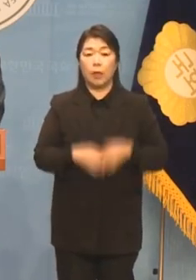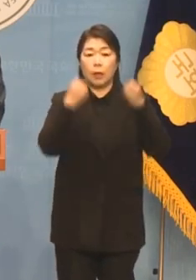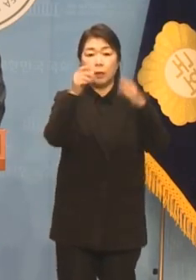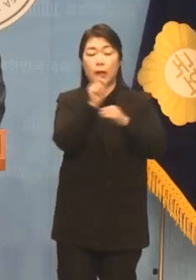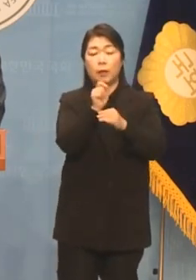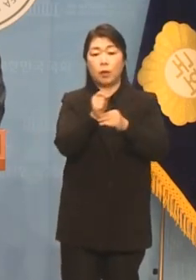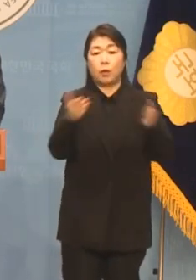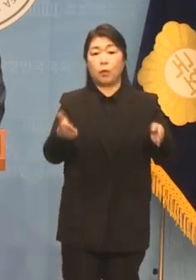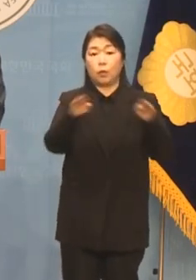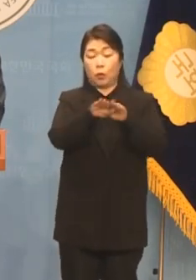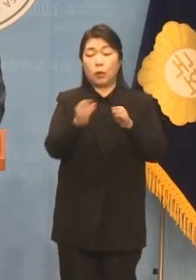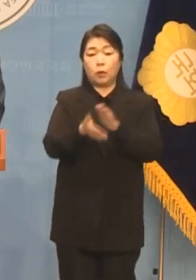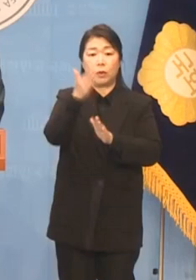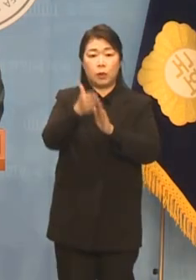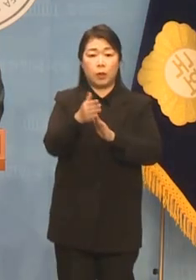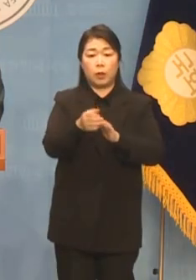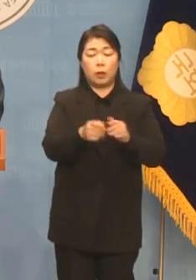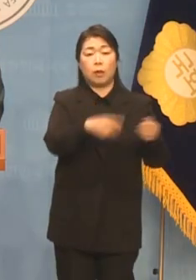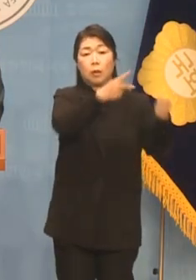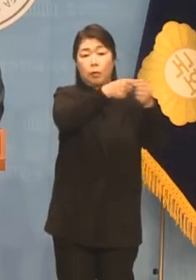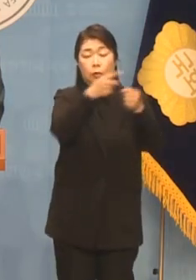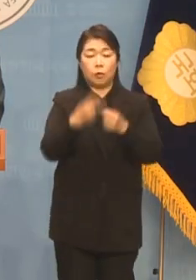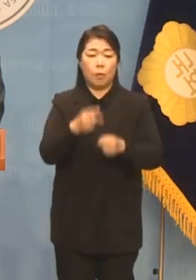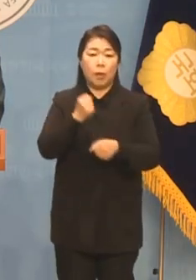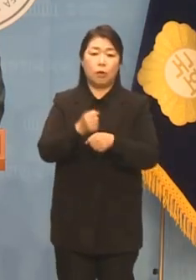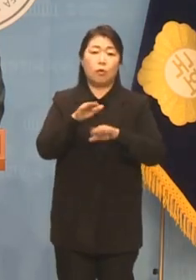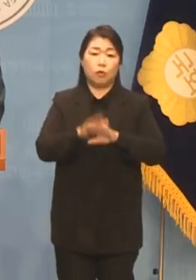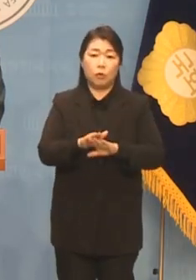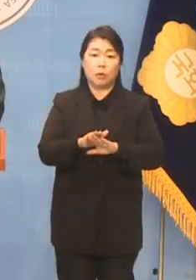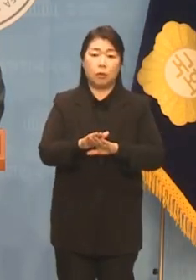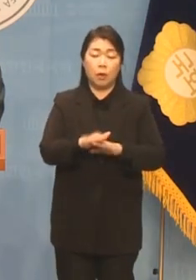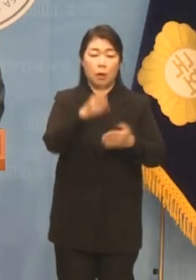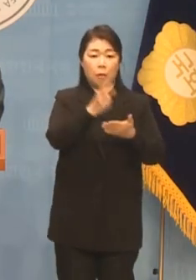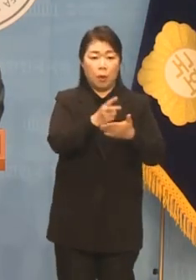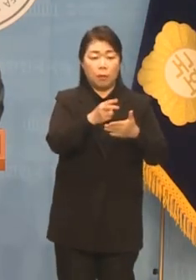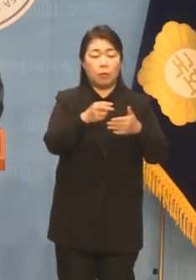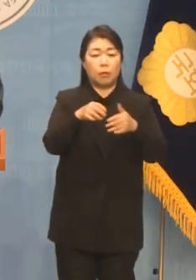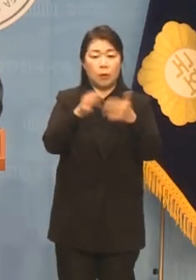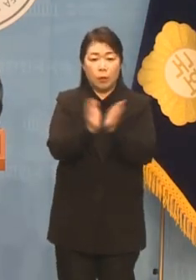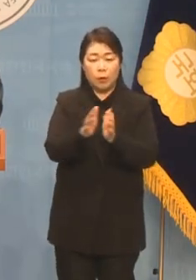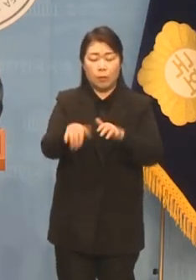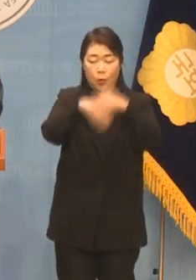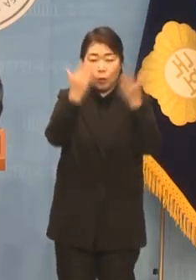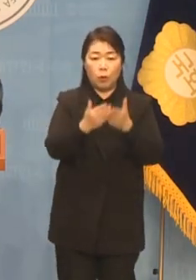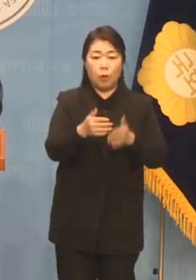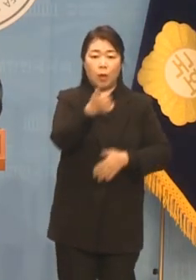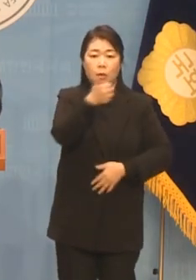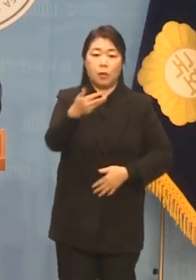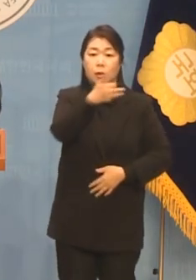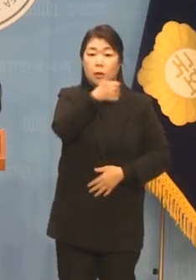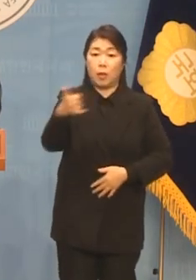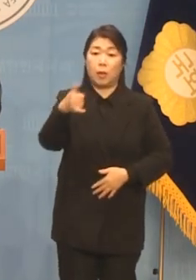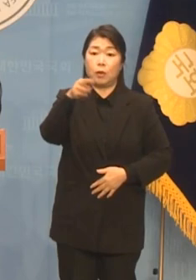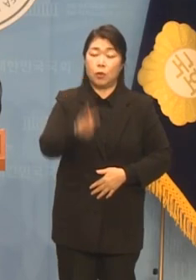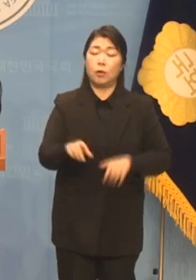사법 행정을 담당하는 주요 국가 기관이 모두 세종시에 위치하게 만들겠다고